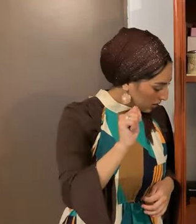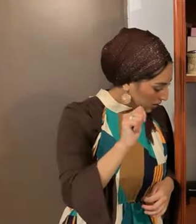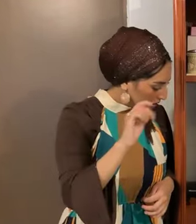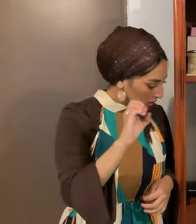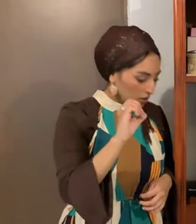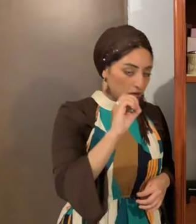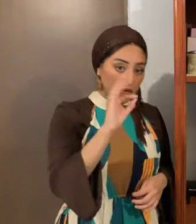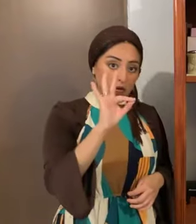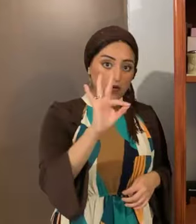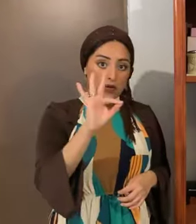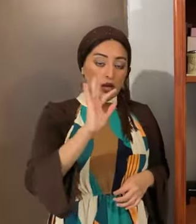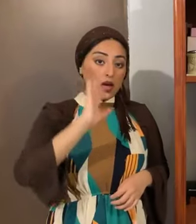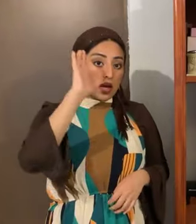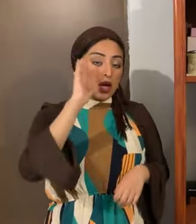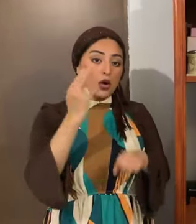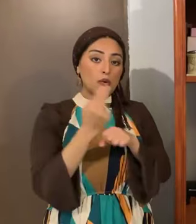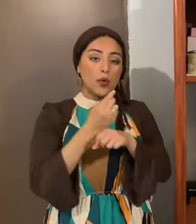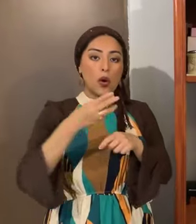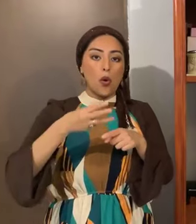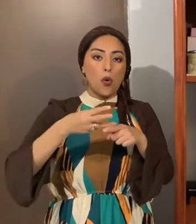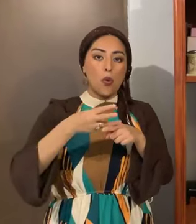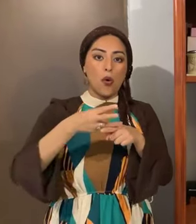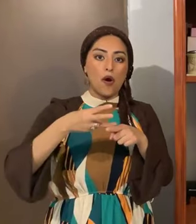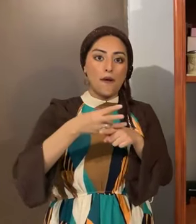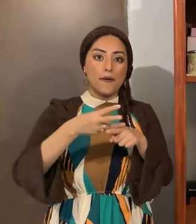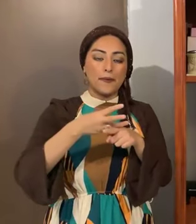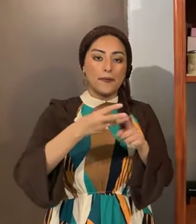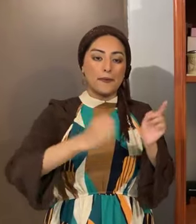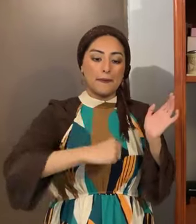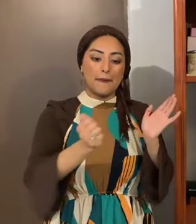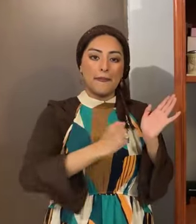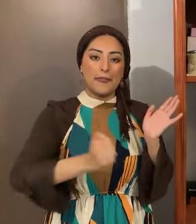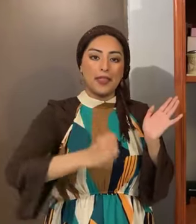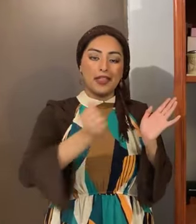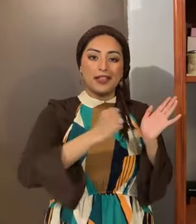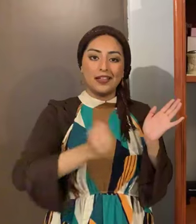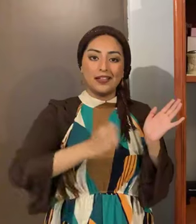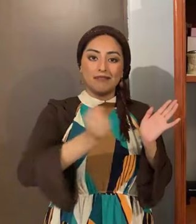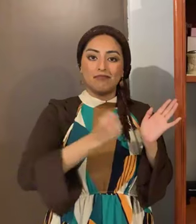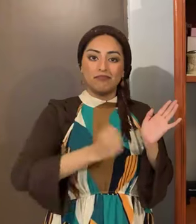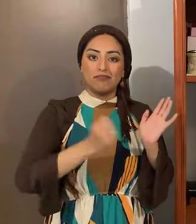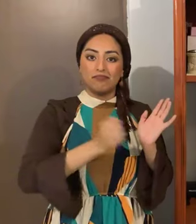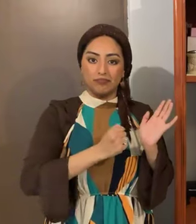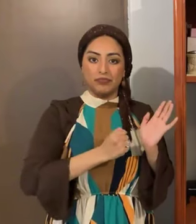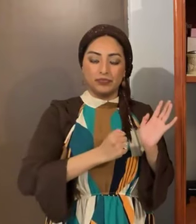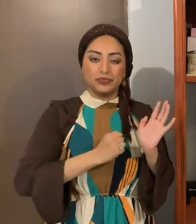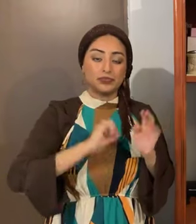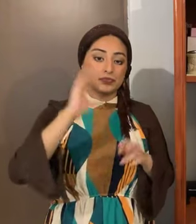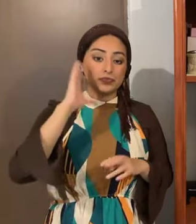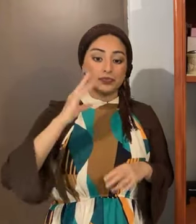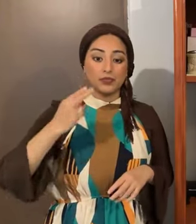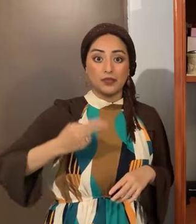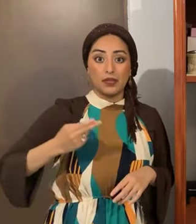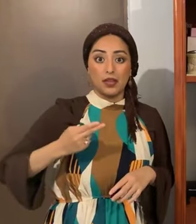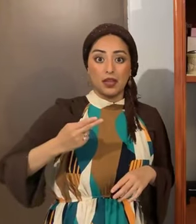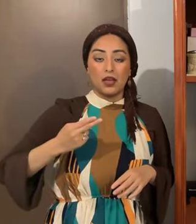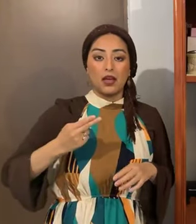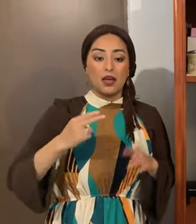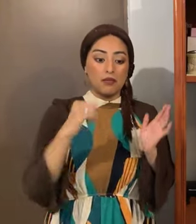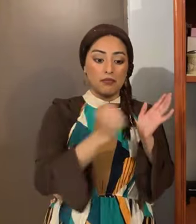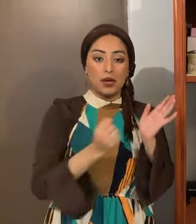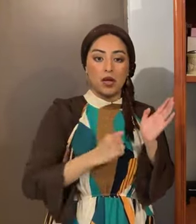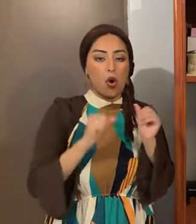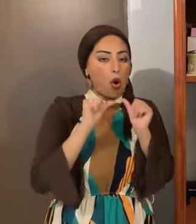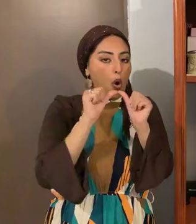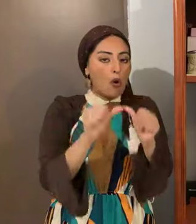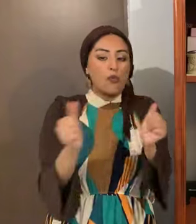madera y piel, de piel de animal. Históricamente era un instrumento asociado a las mujeres,